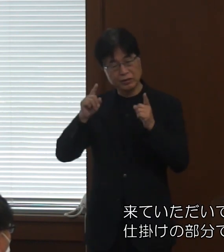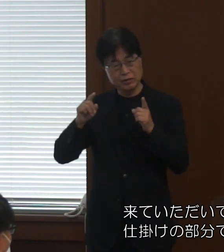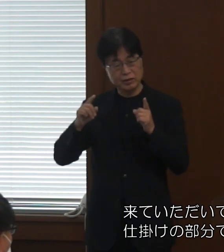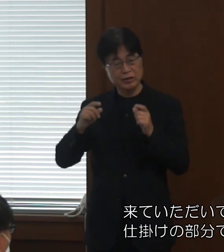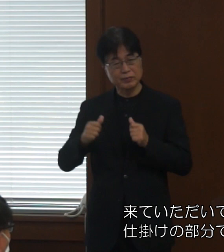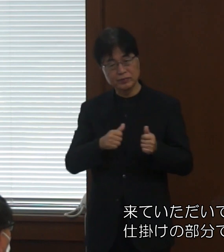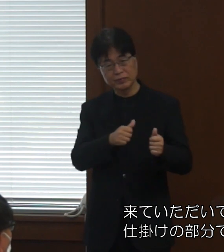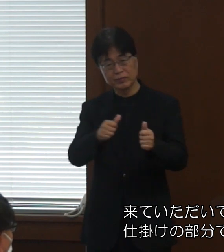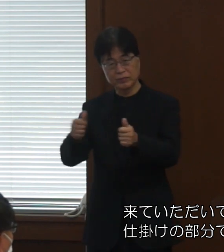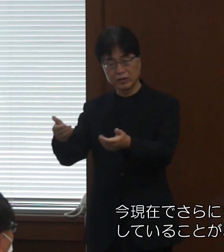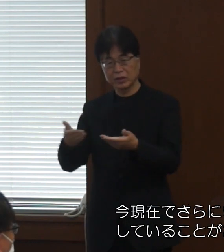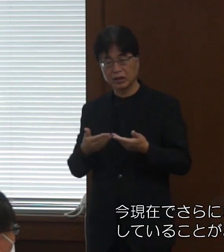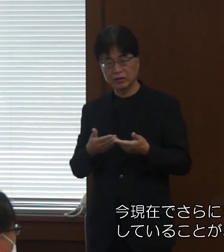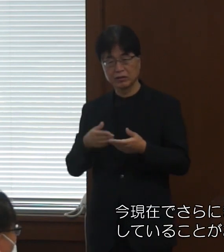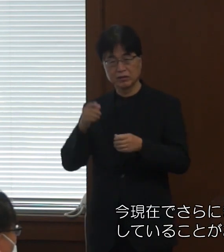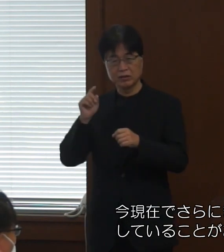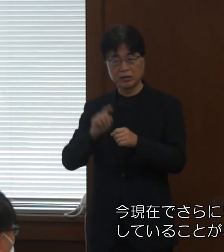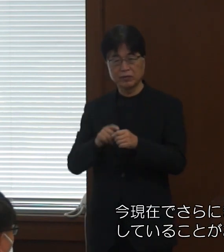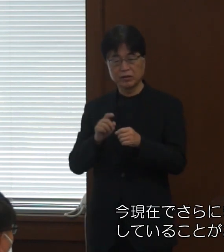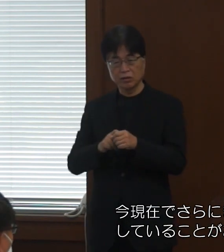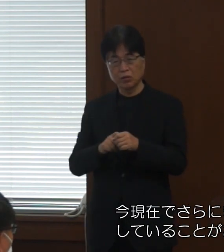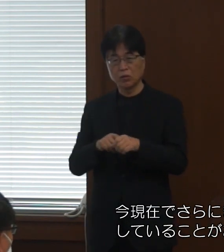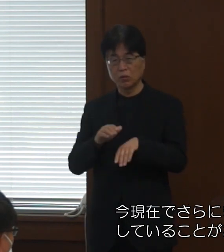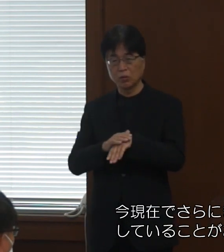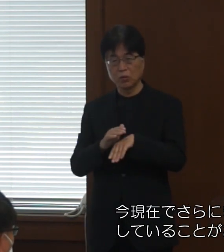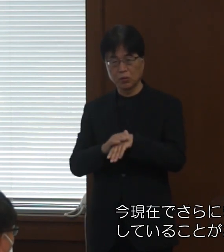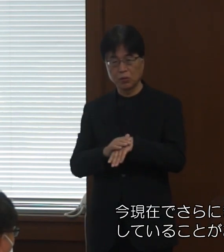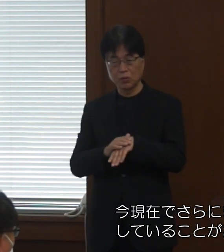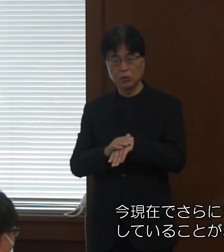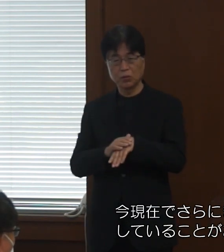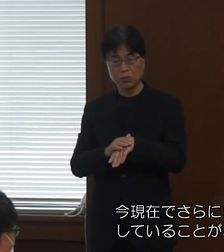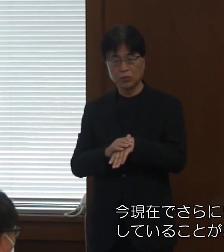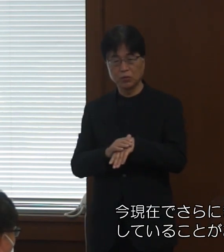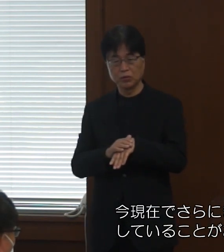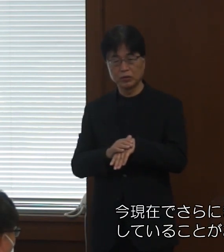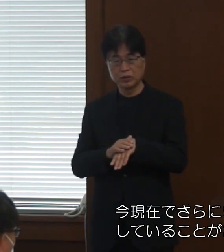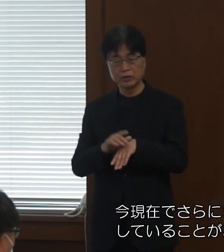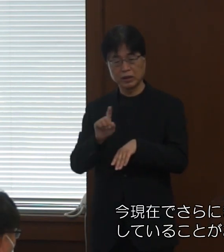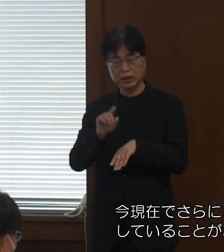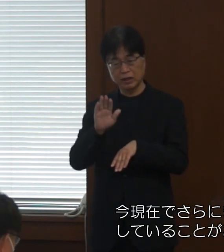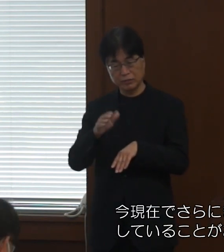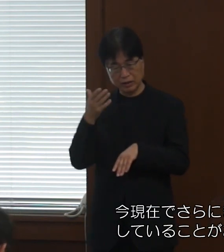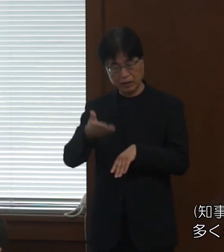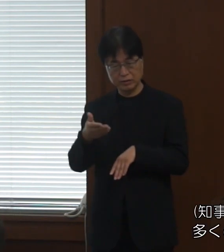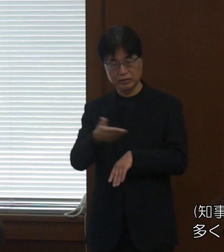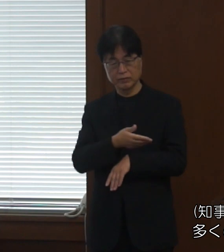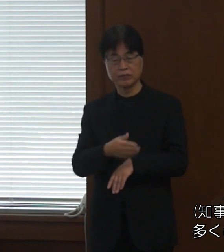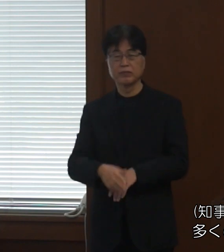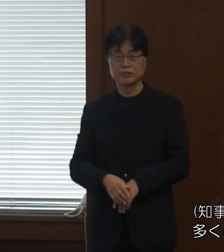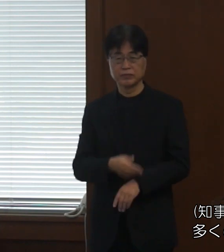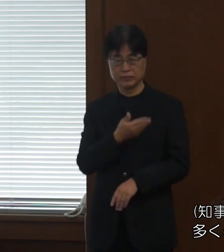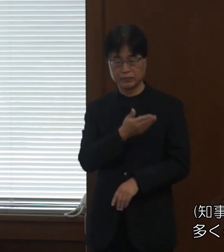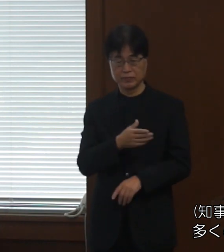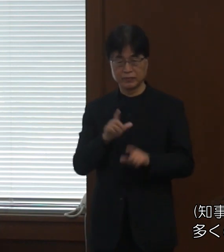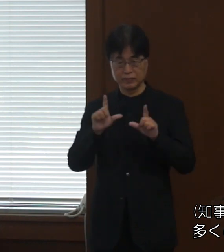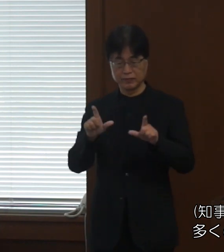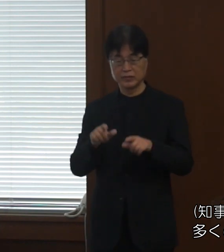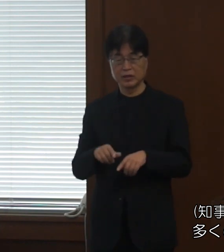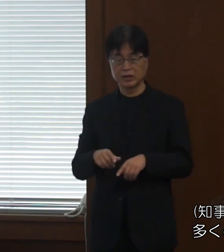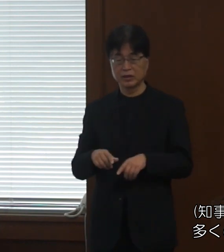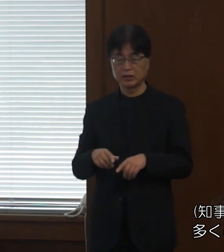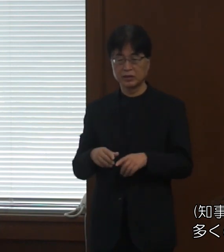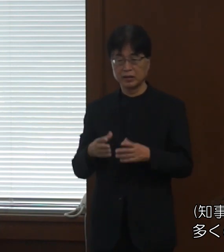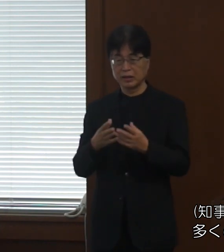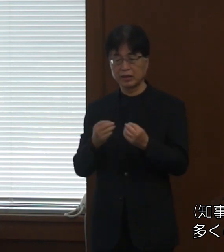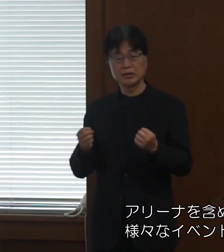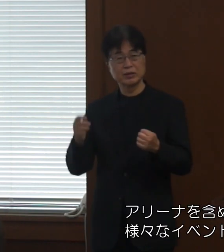てもらっていただくという仕掛けの部分で今現在でさらにまた考えたことをやろうとしていることであるか教えてくださいそうですね多く